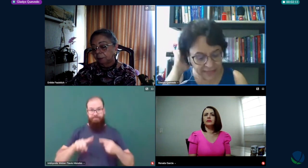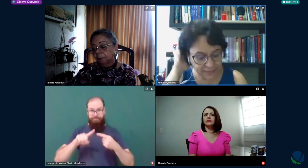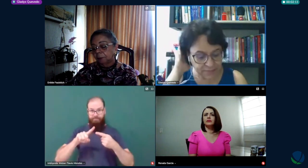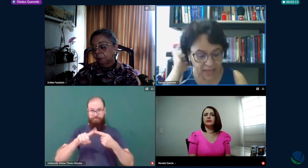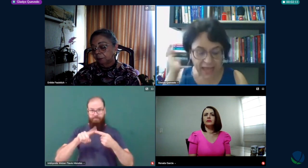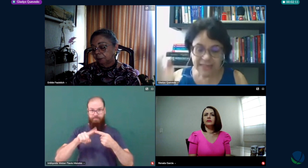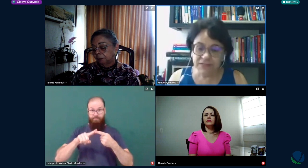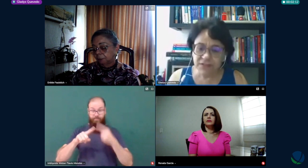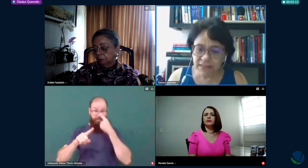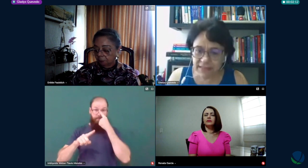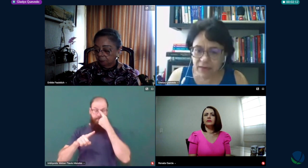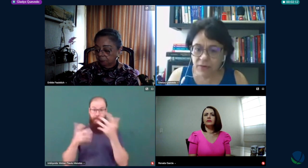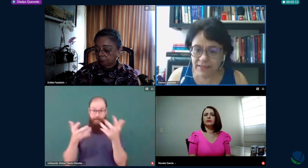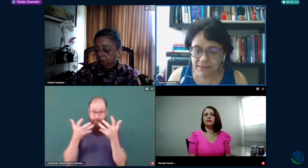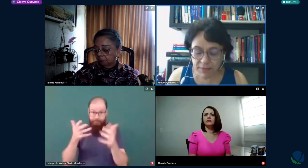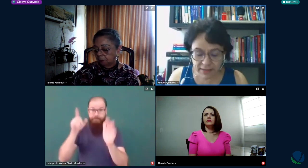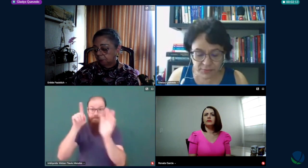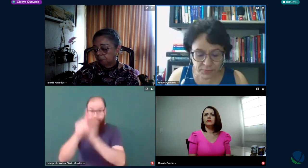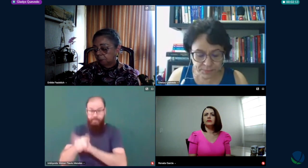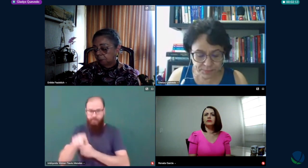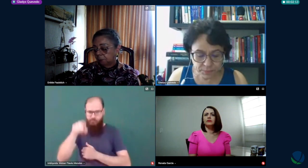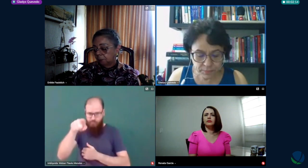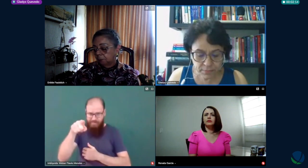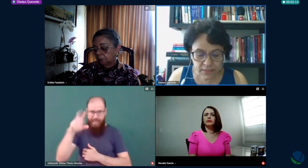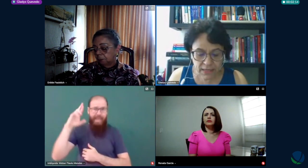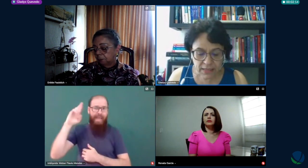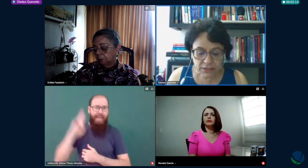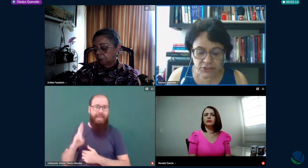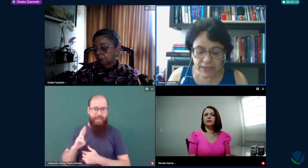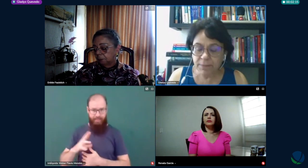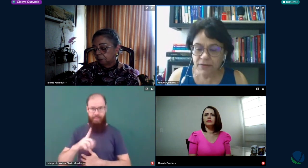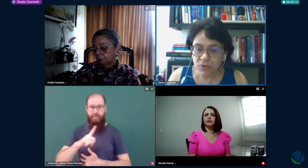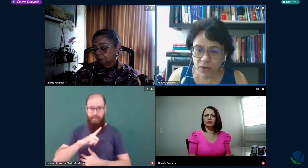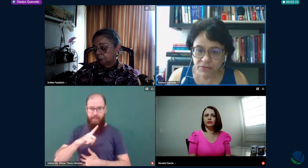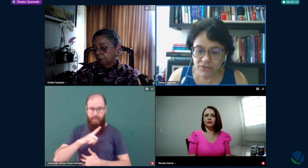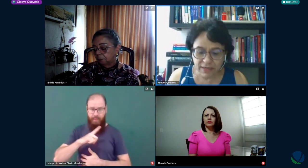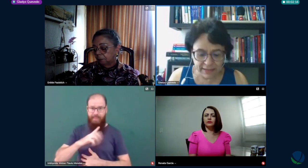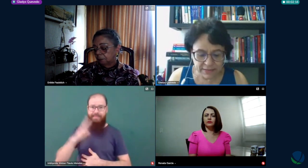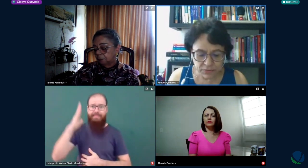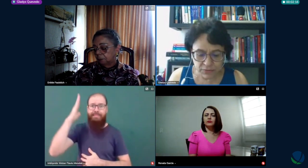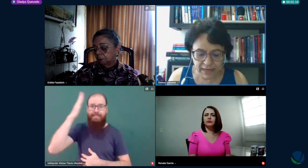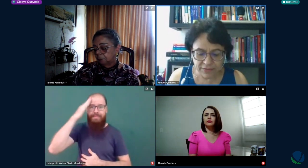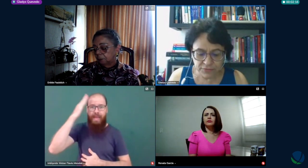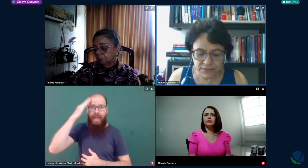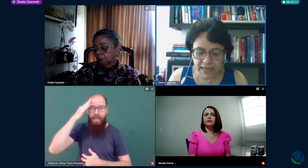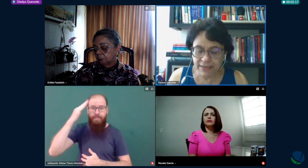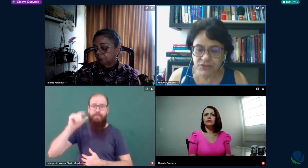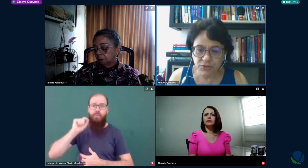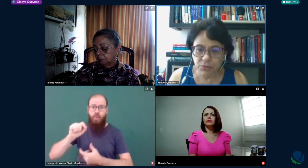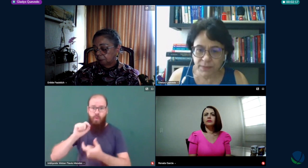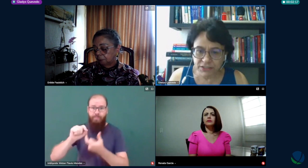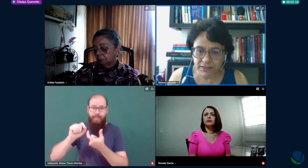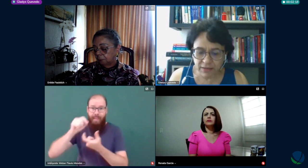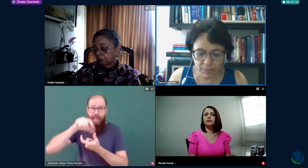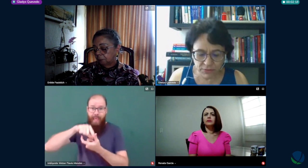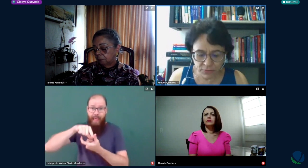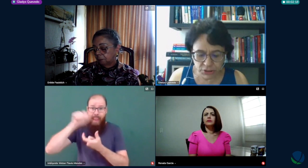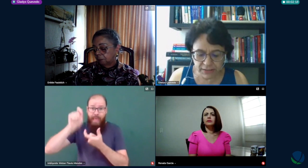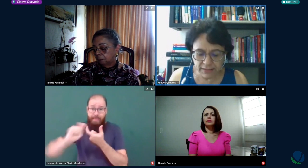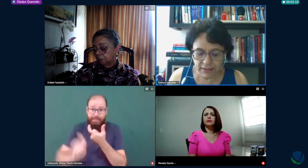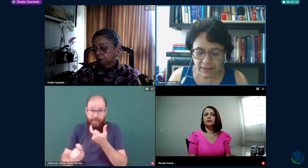queria fazer é se você tem conhecimento de repertórios lexicográficos na área de